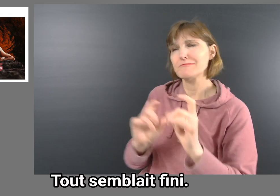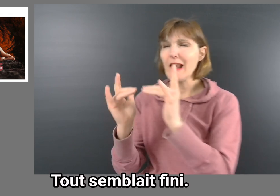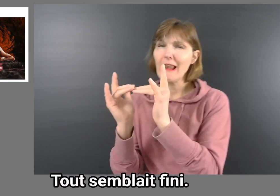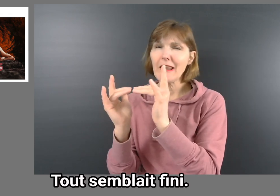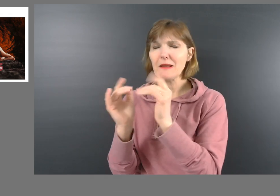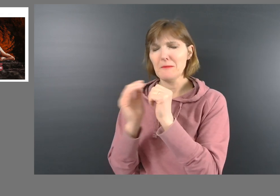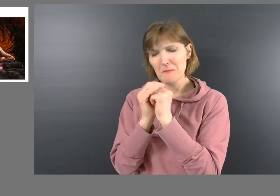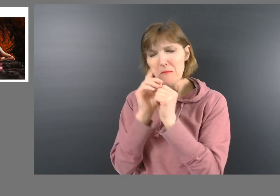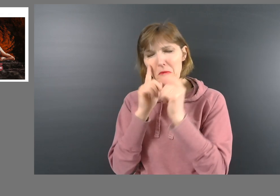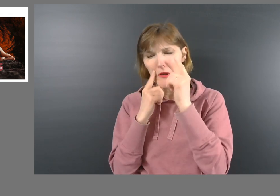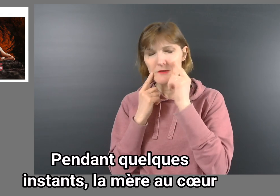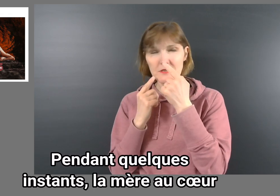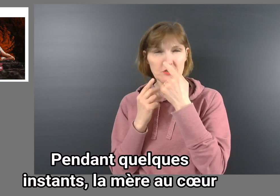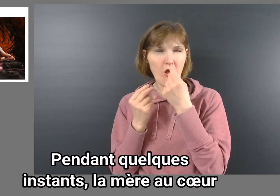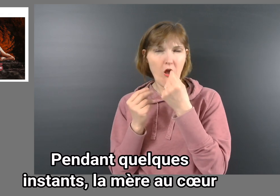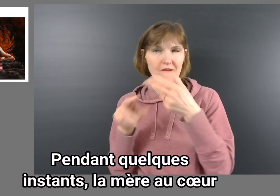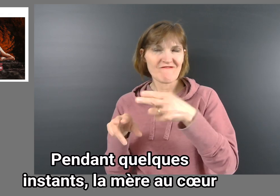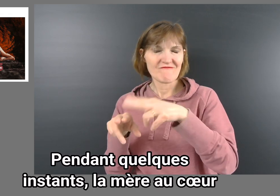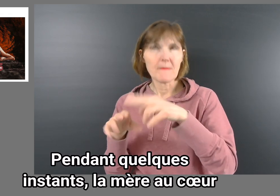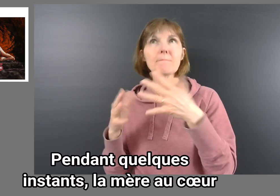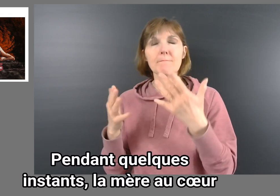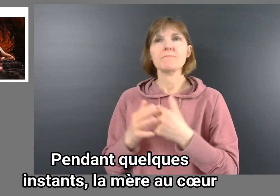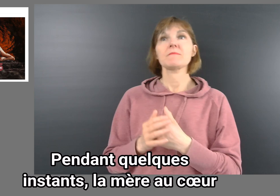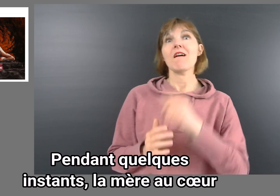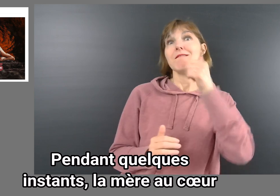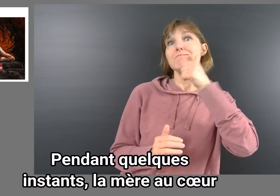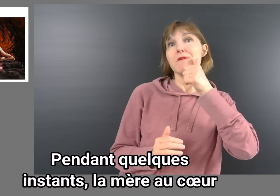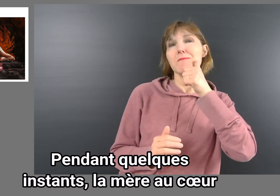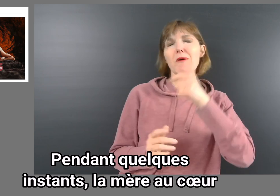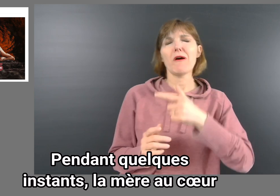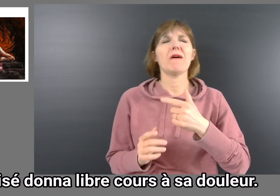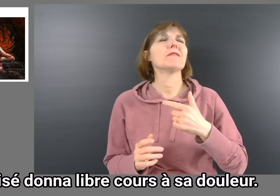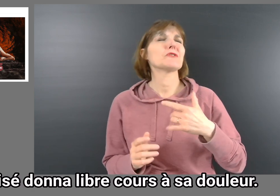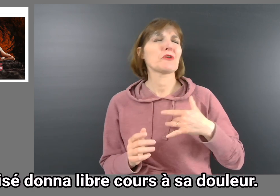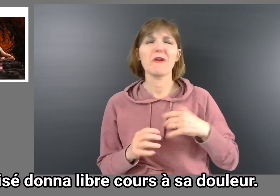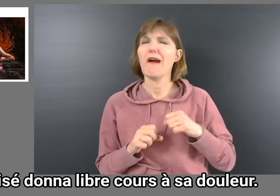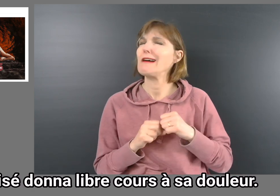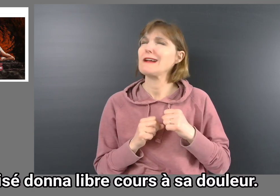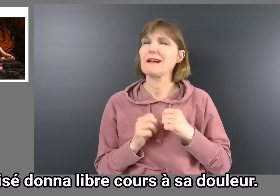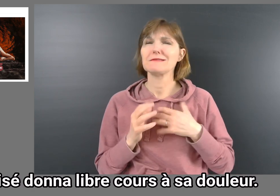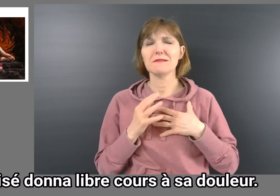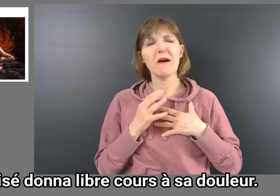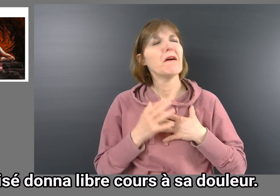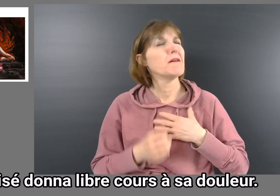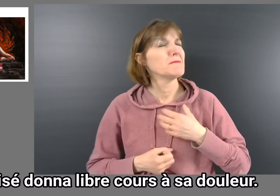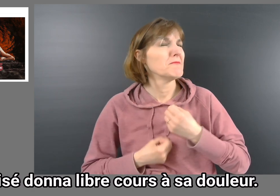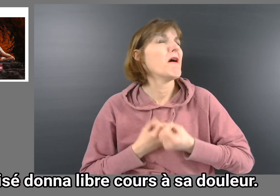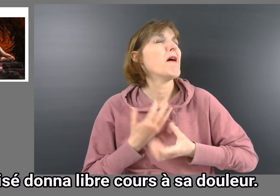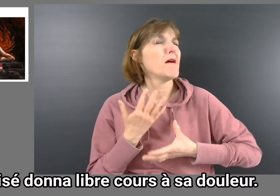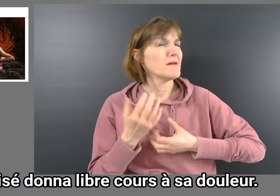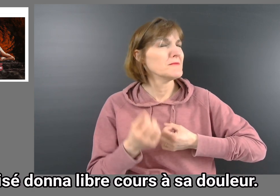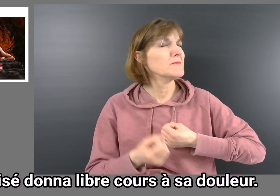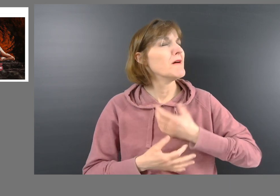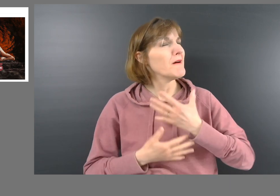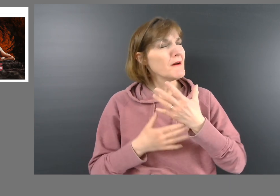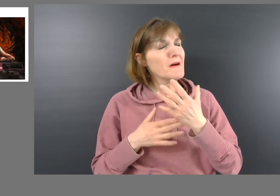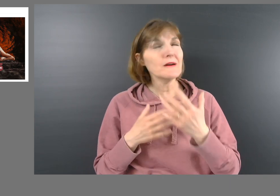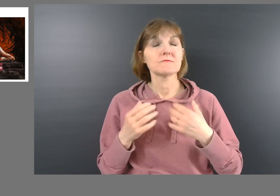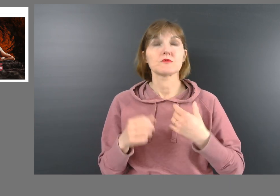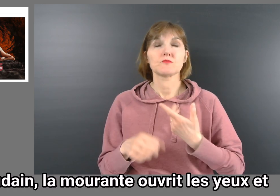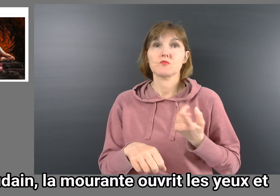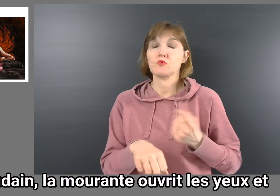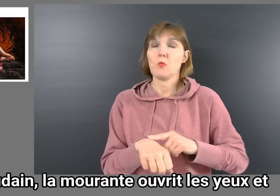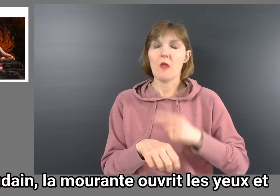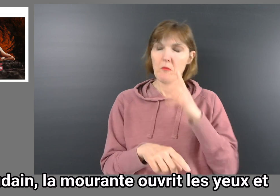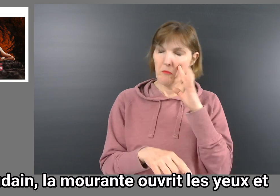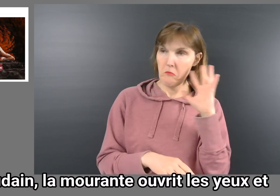fini. Pendant quelques instants, la mère, au cœur brisé, donna libre cours à sa douleur.